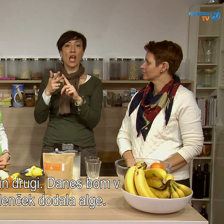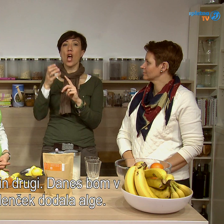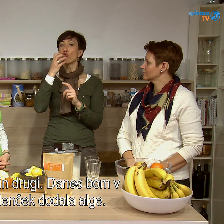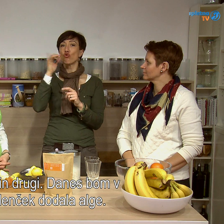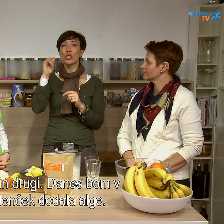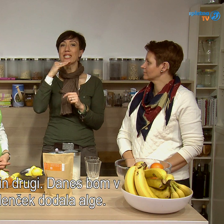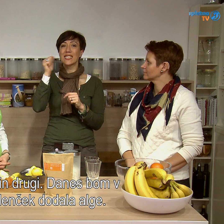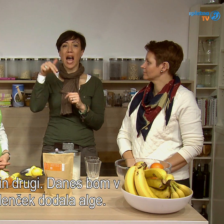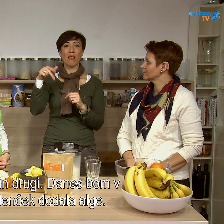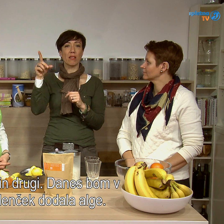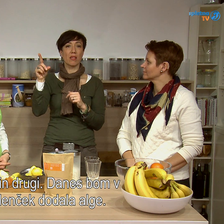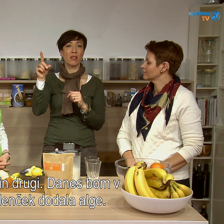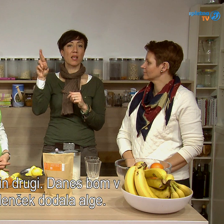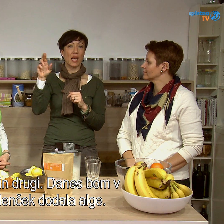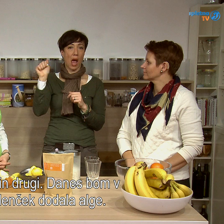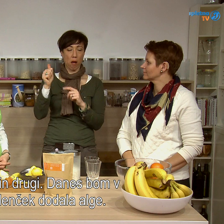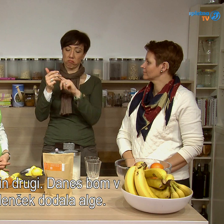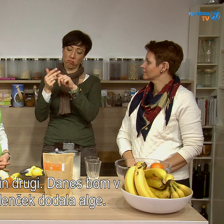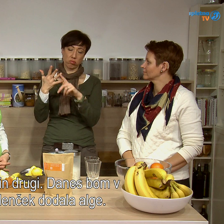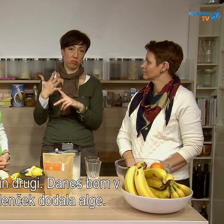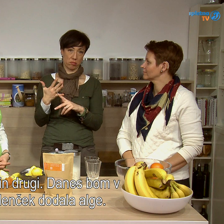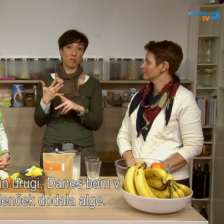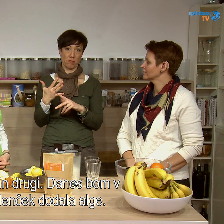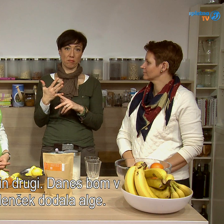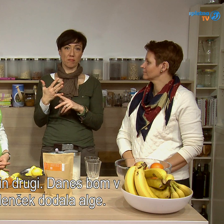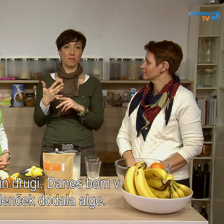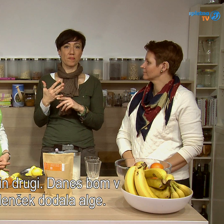šisandra in drugi.